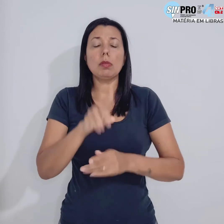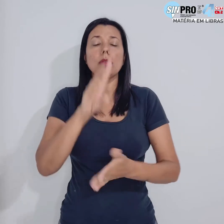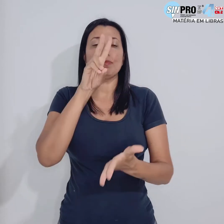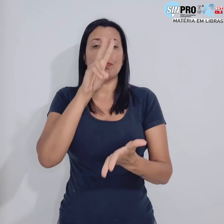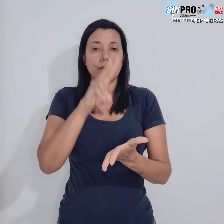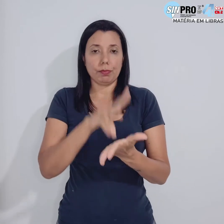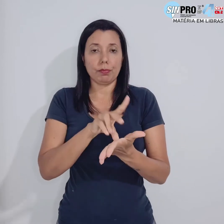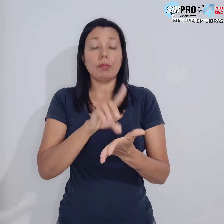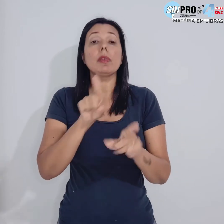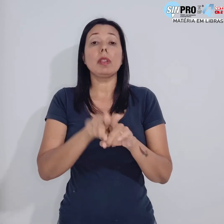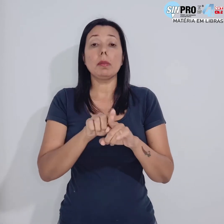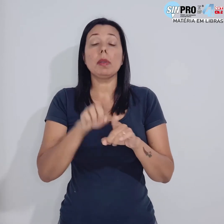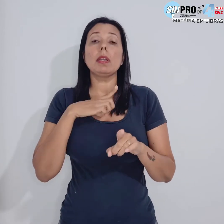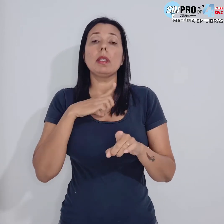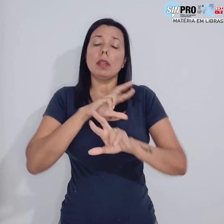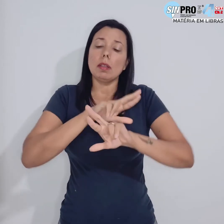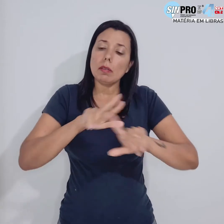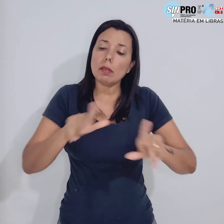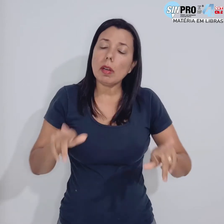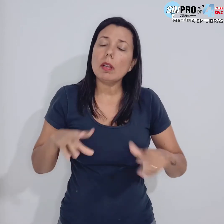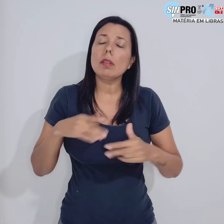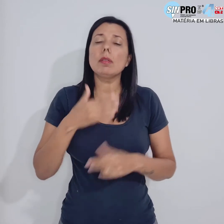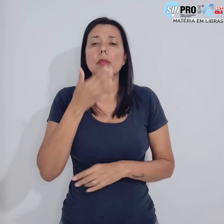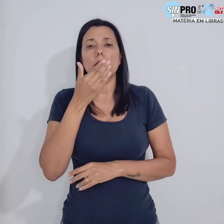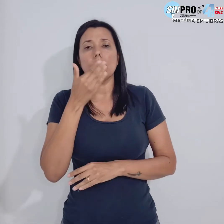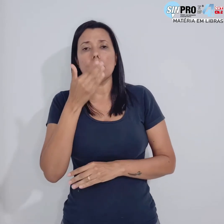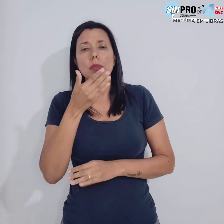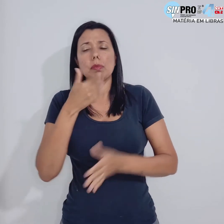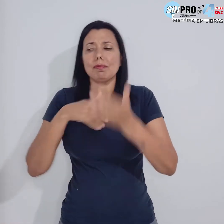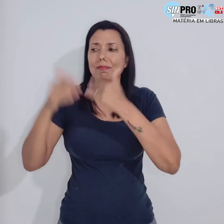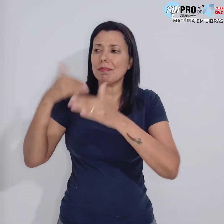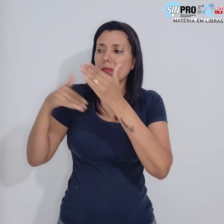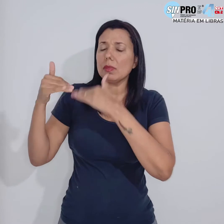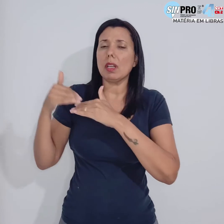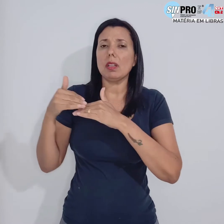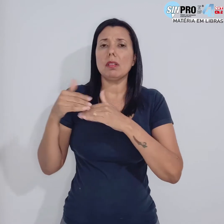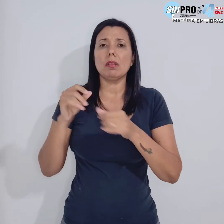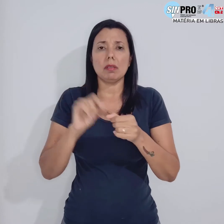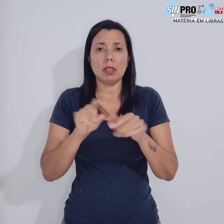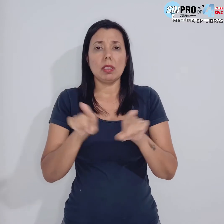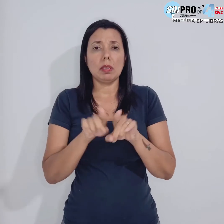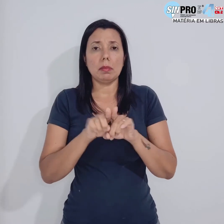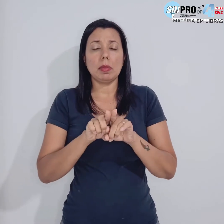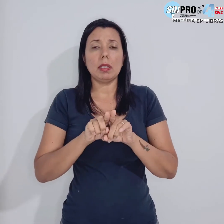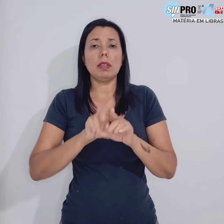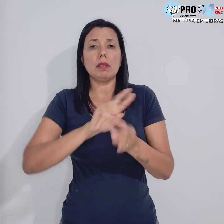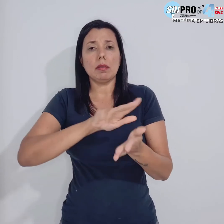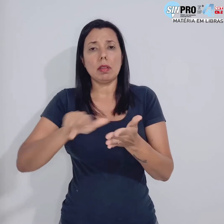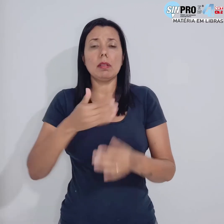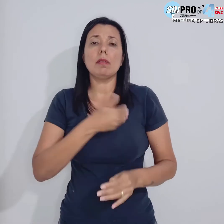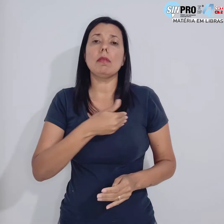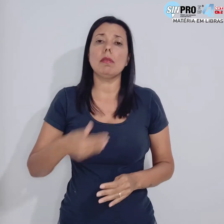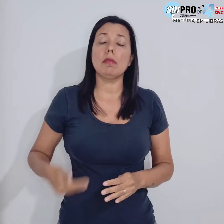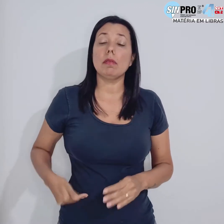de fevereiro, o seu significado em 2021. Iberê, doutor em antropologia